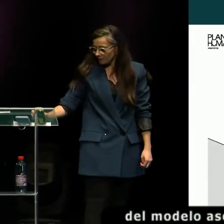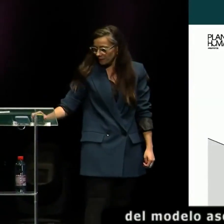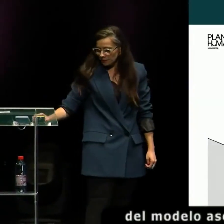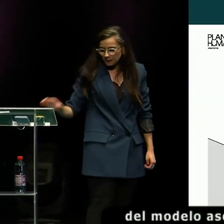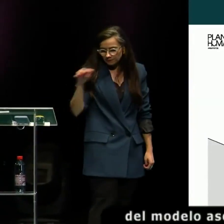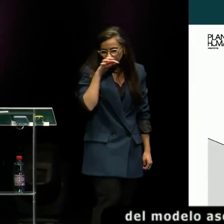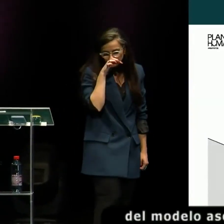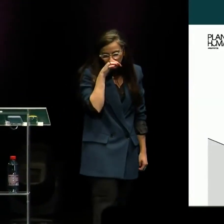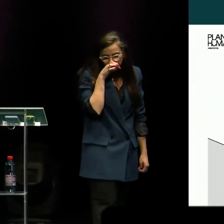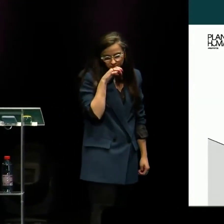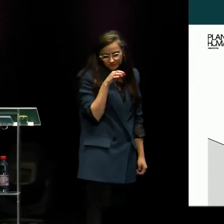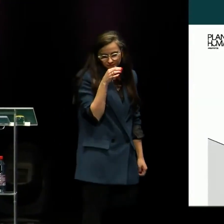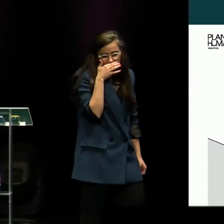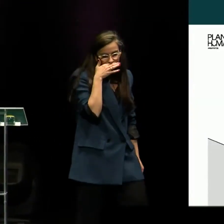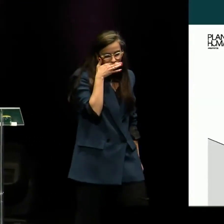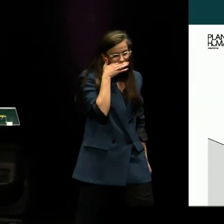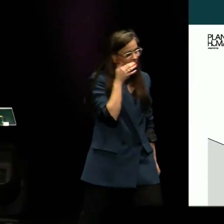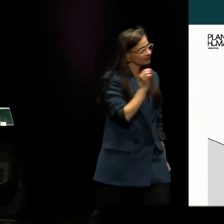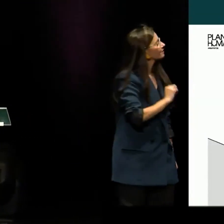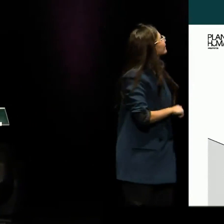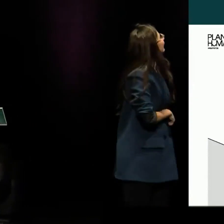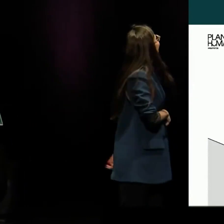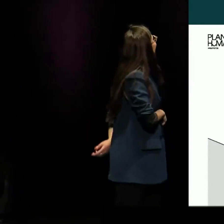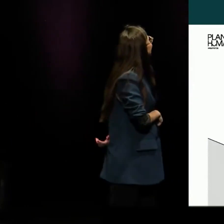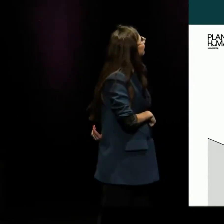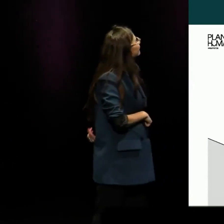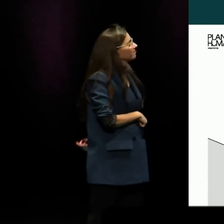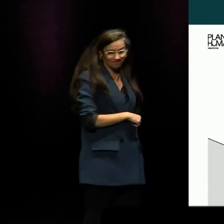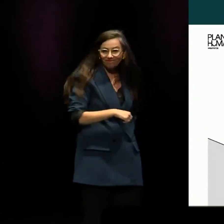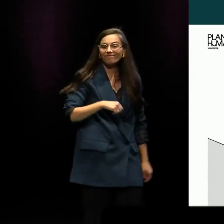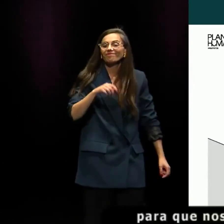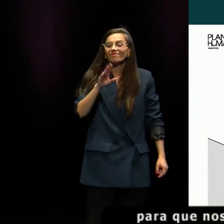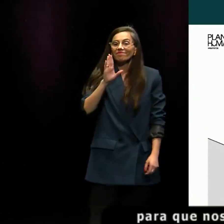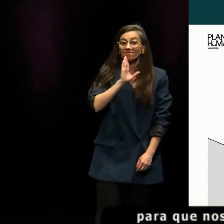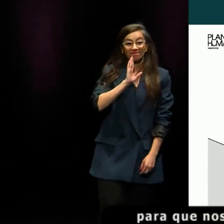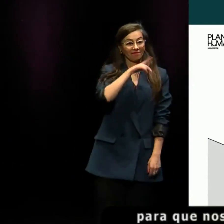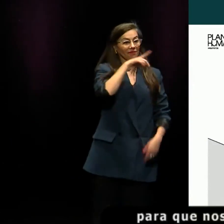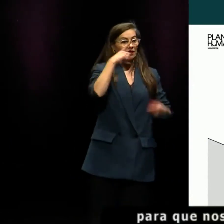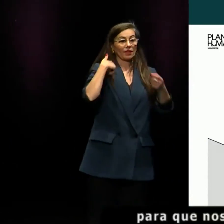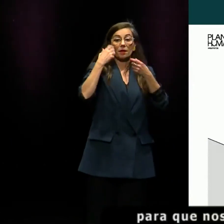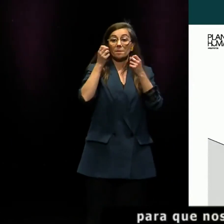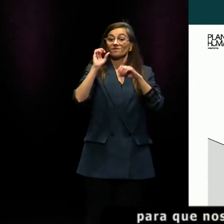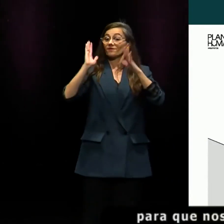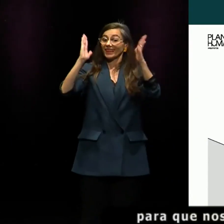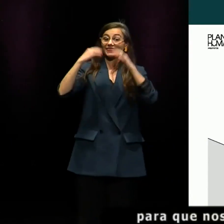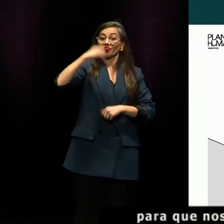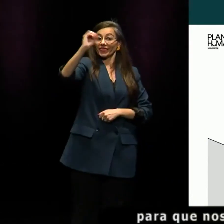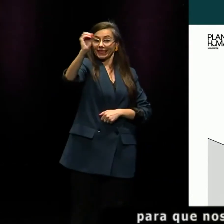sus resultados. Y como ejemplo, esta imagen que os muestro.